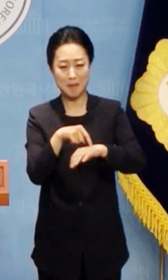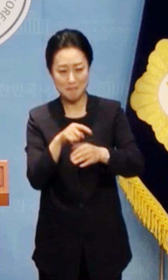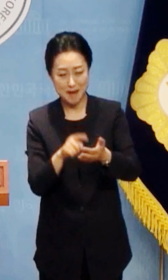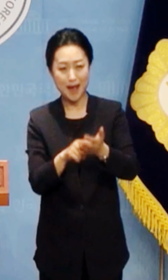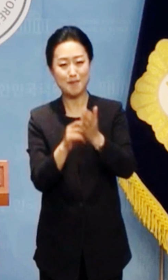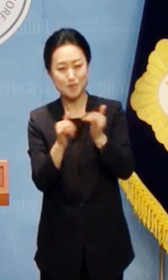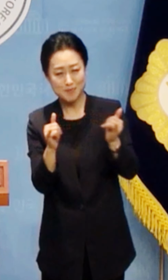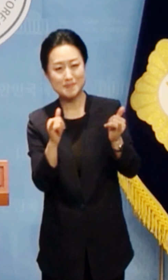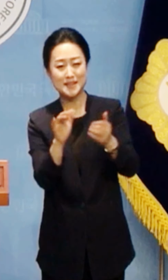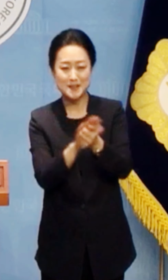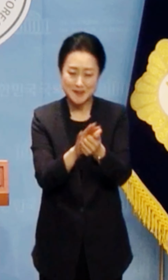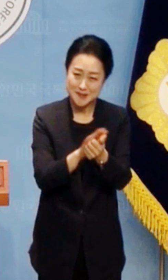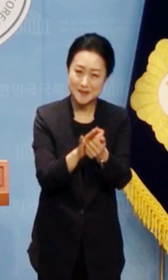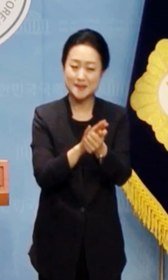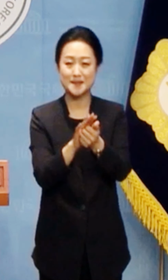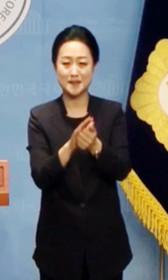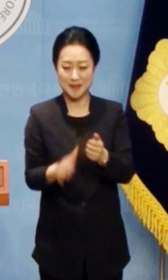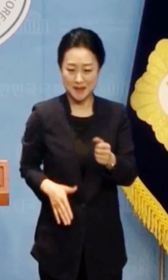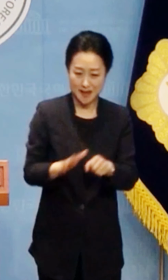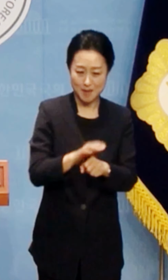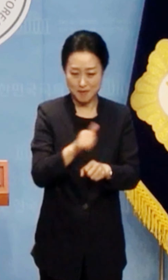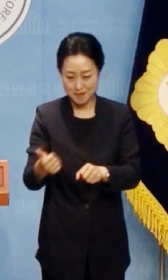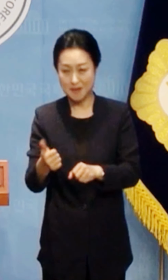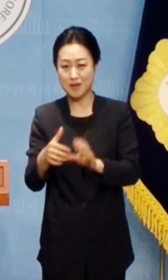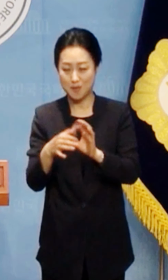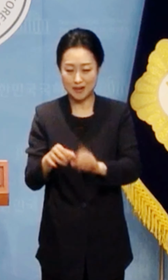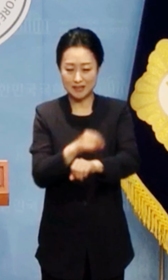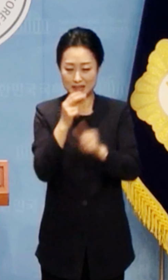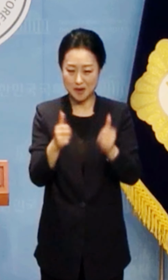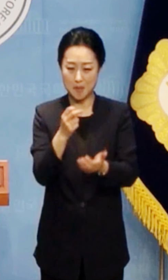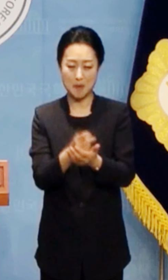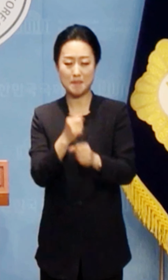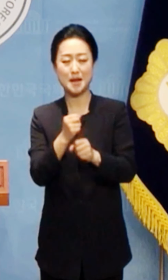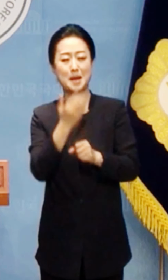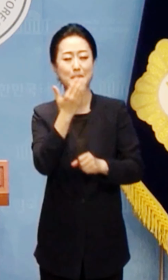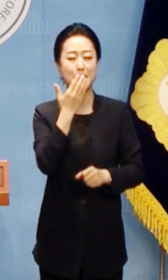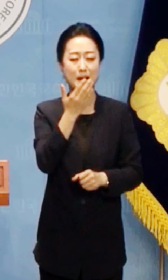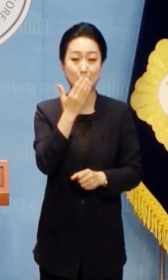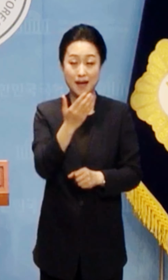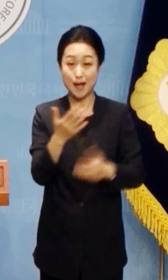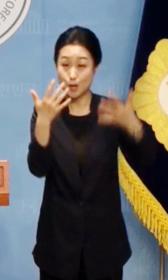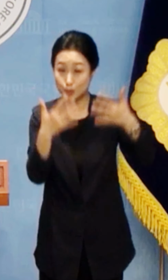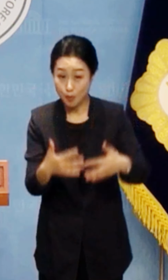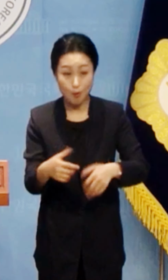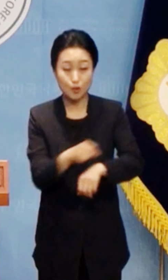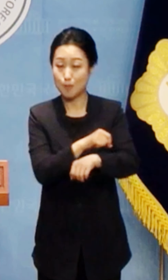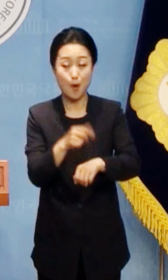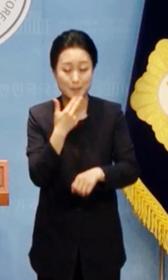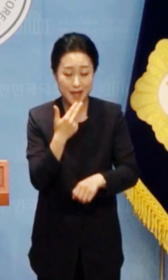운운하면서 대표가 되면 순직 해병 특검법을 발휘하겠다고 했 전제 조건도 달지